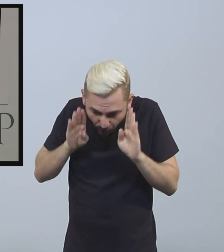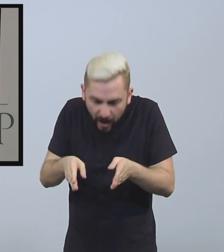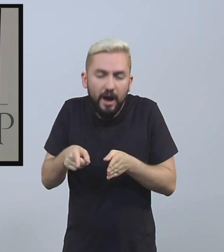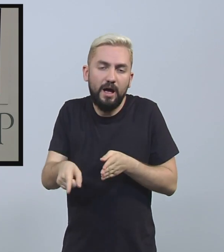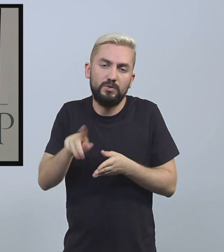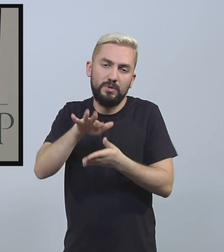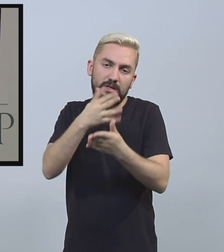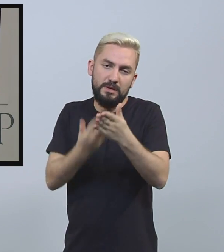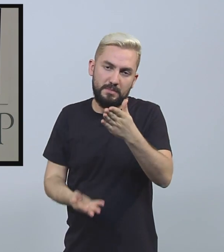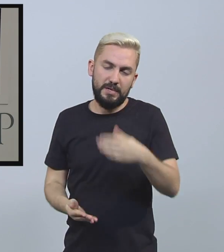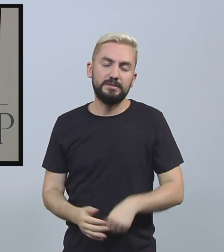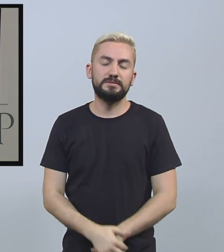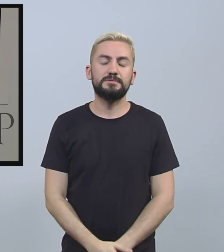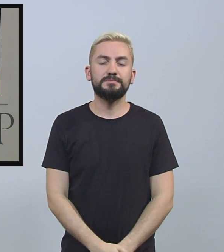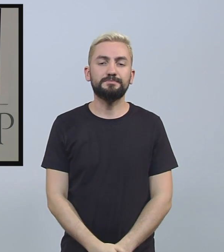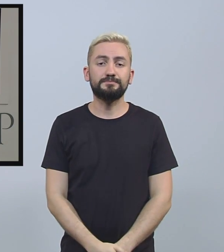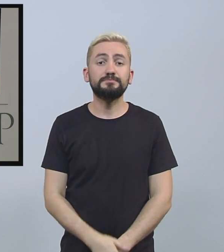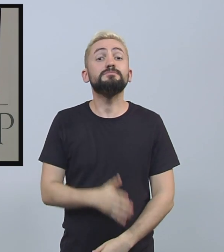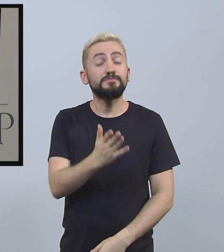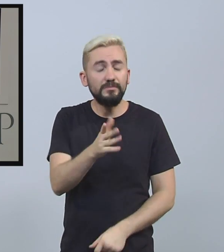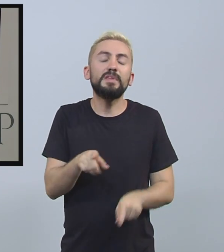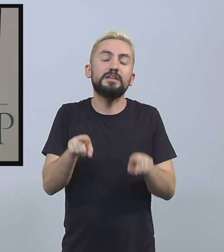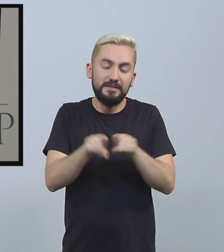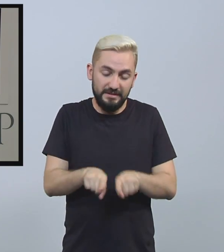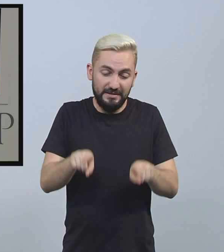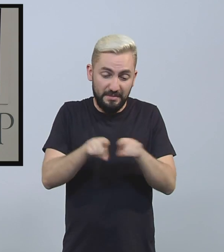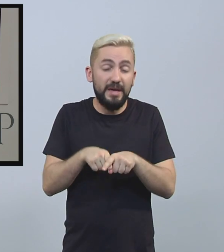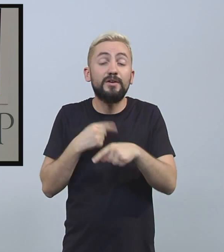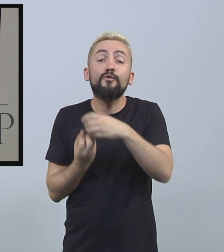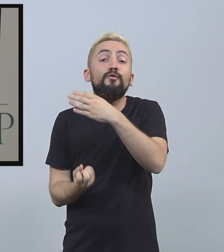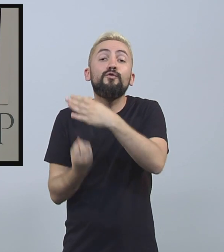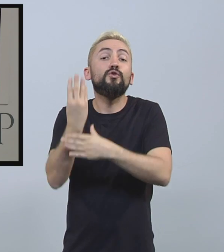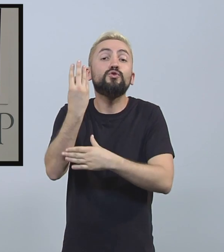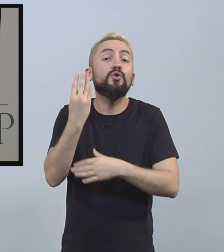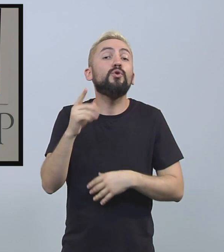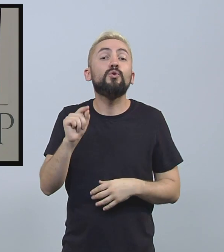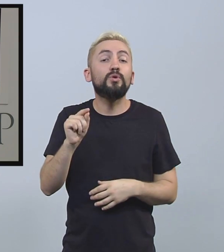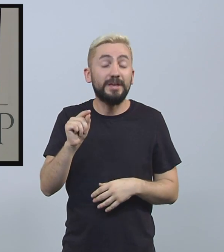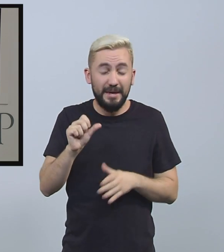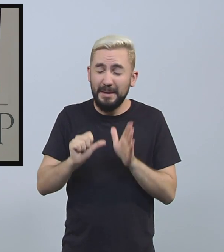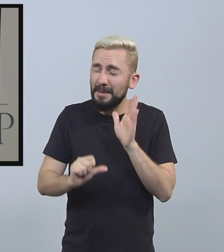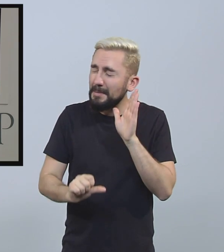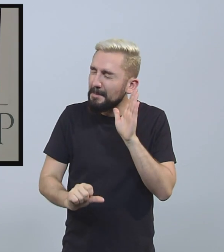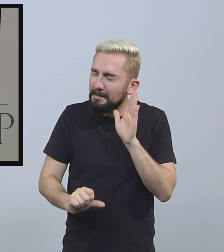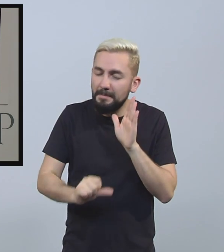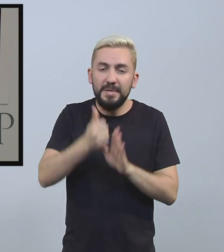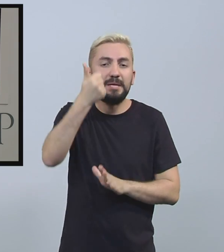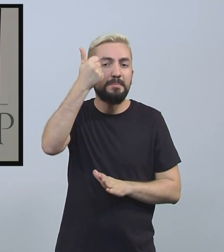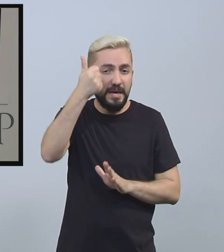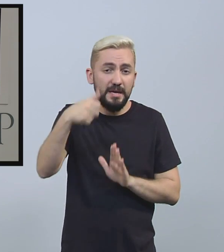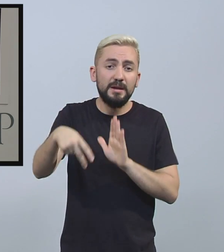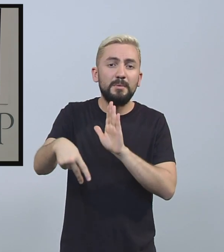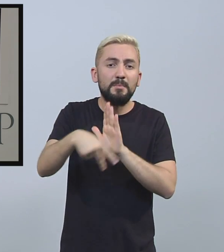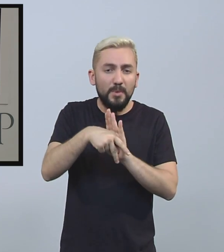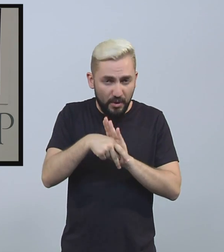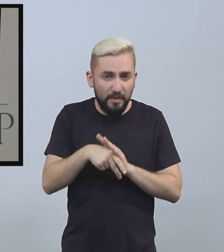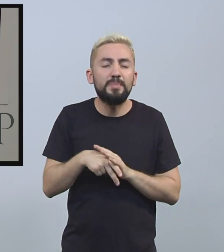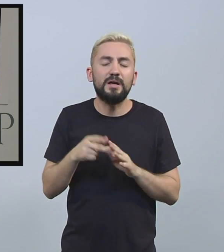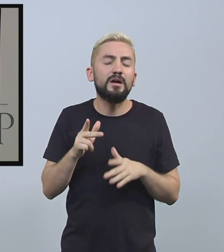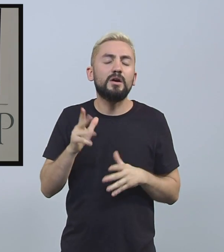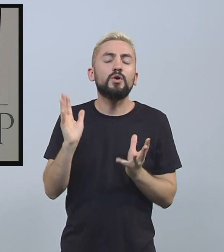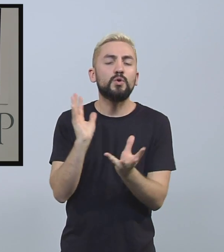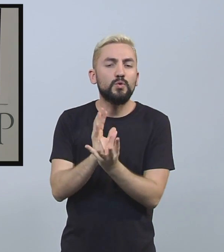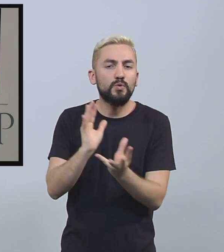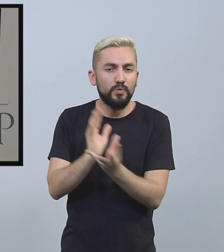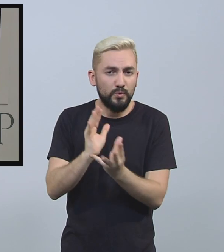Libras. Nós temos também a fundação da primeira entidade representativa da comunidade